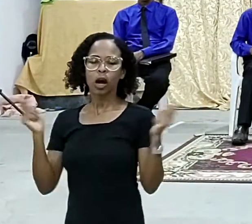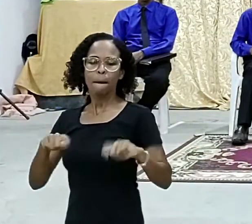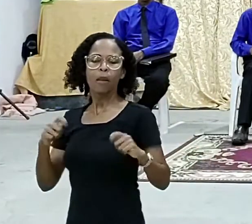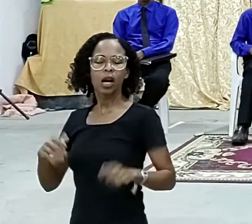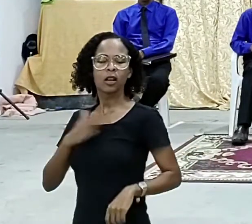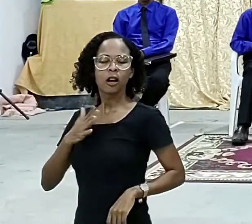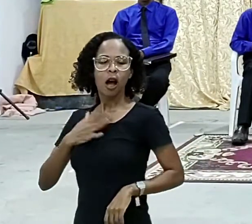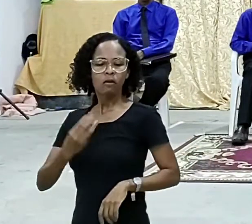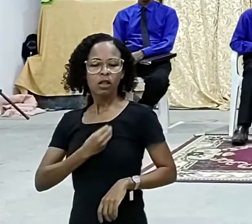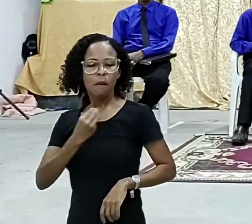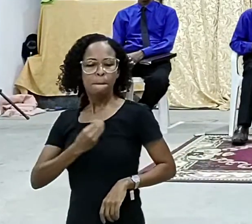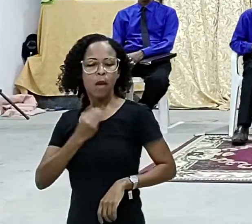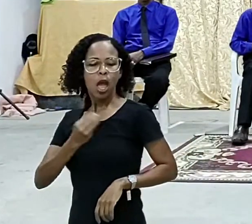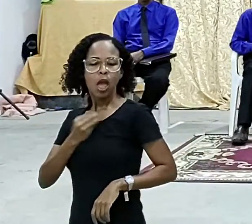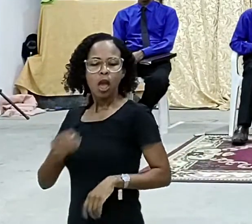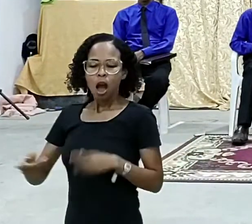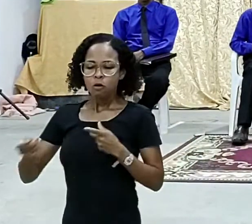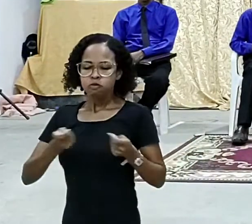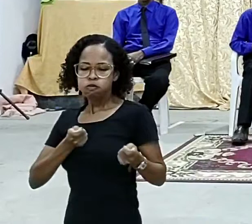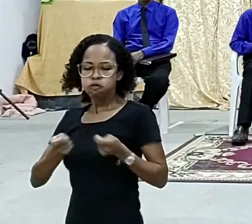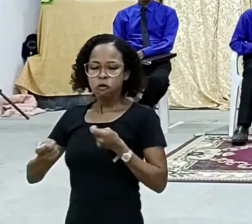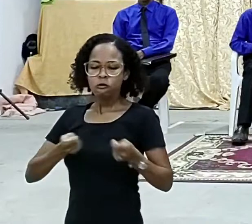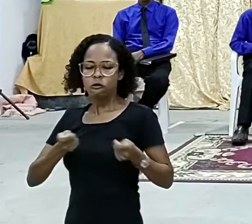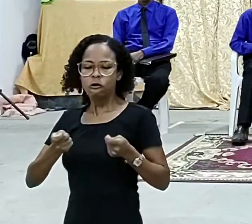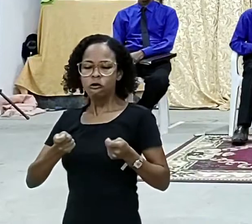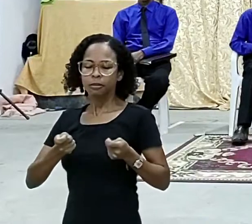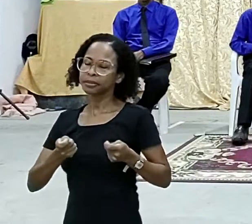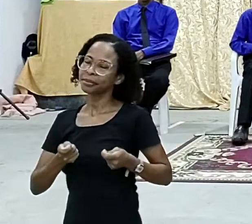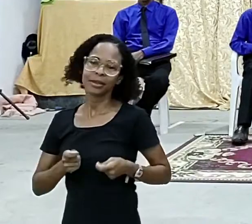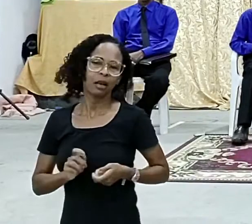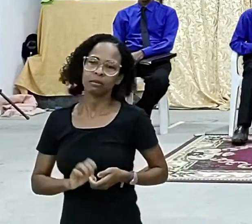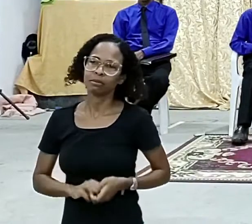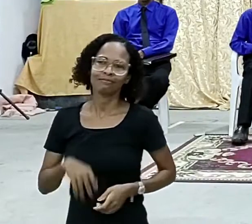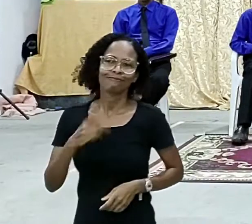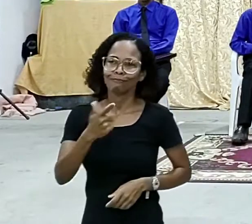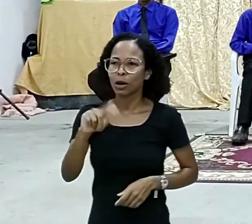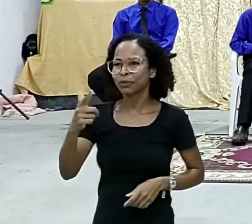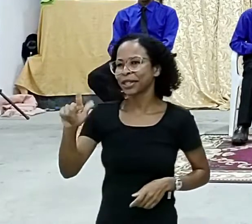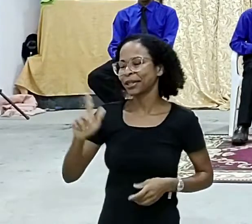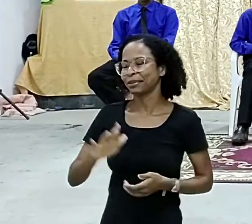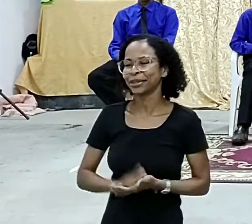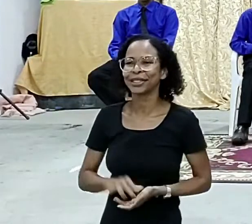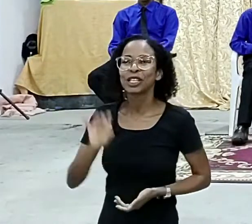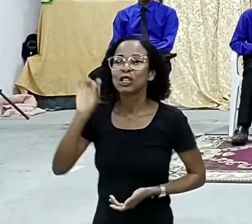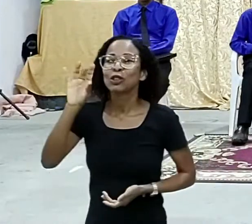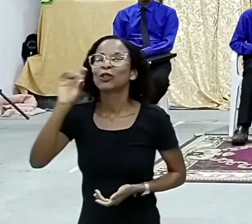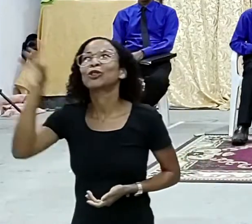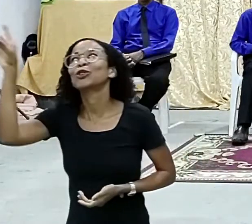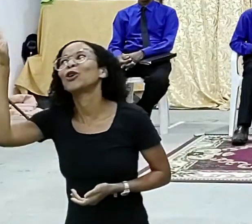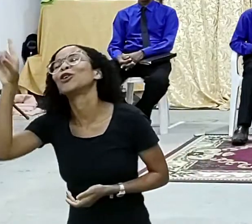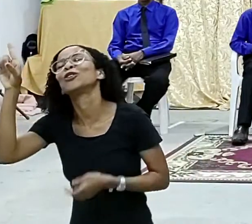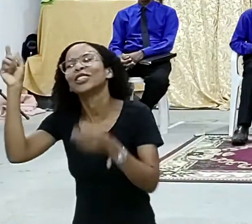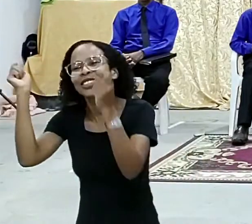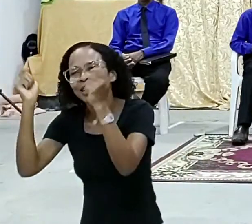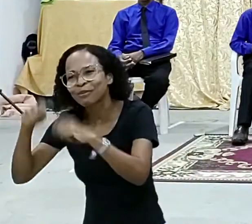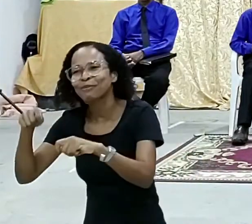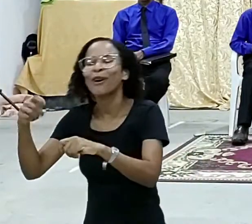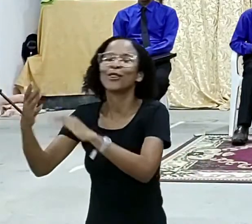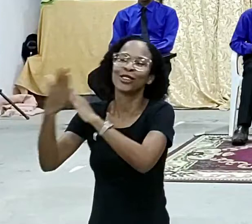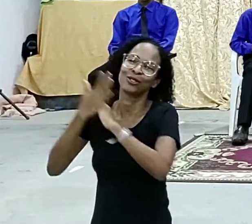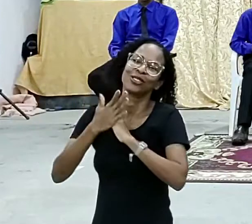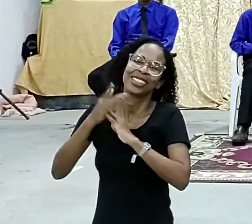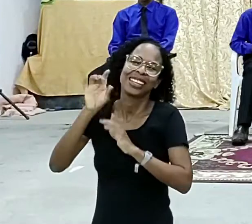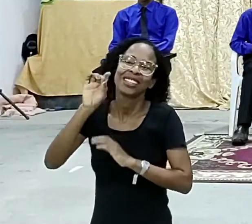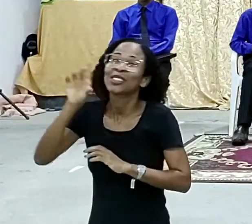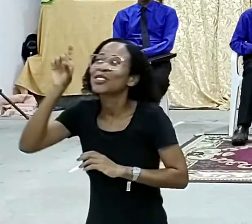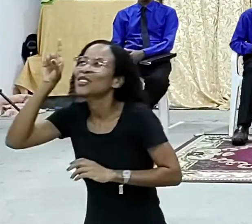palmo, mas se Deus ele conduzir, caminharemos até a glória e tudo sucederá